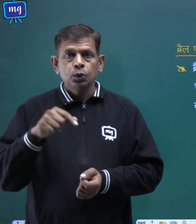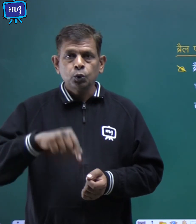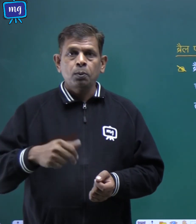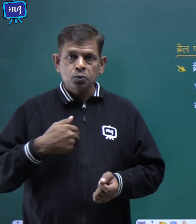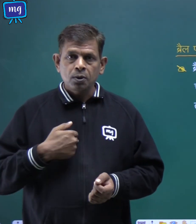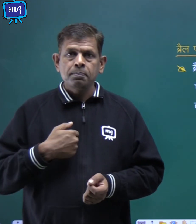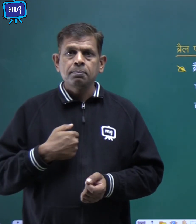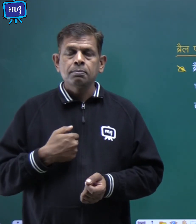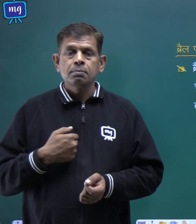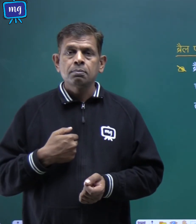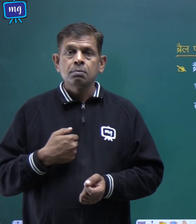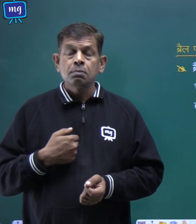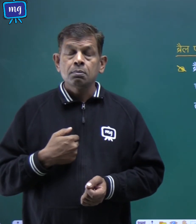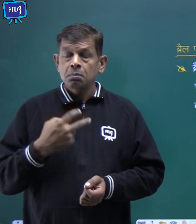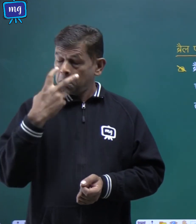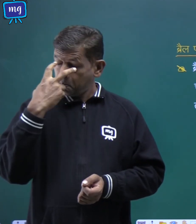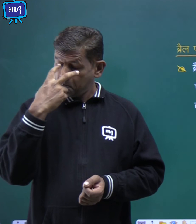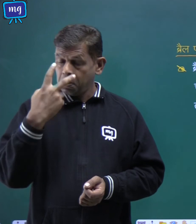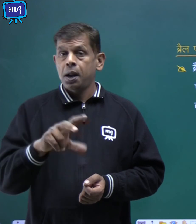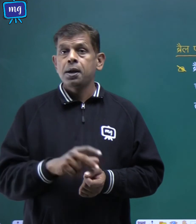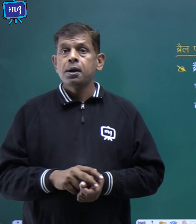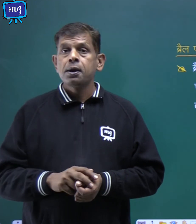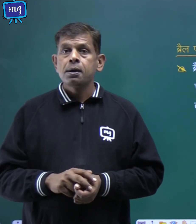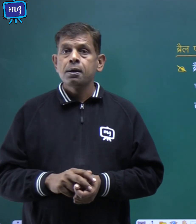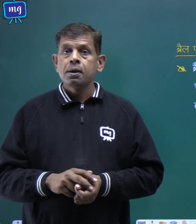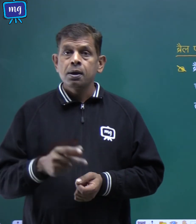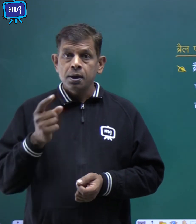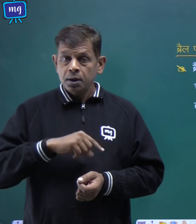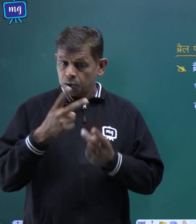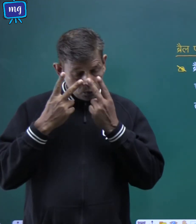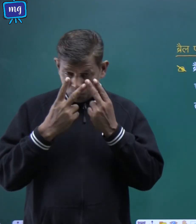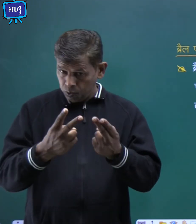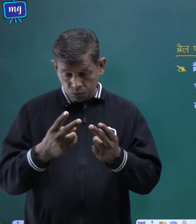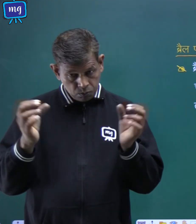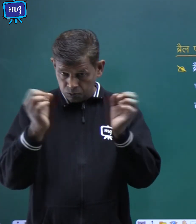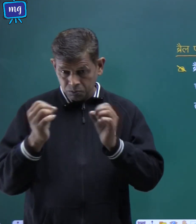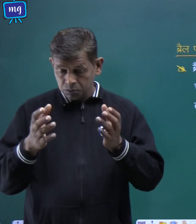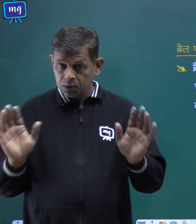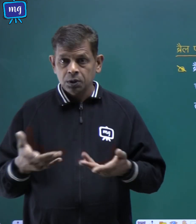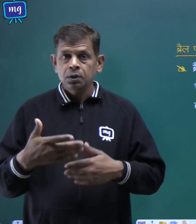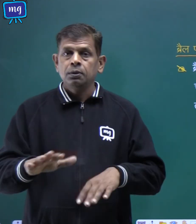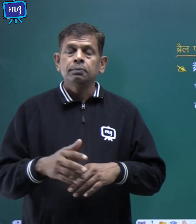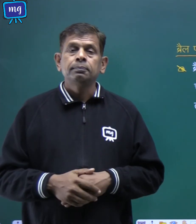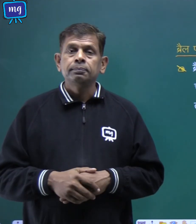जो स्वयं ब्लाइंड थे, देख नहीं सकते थे।